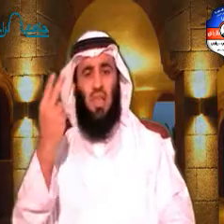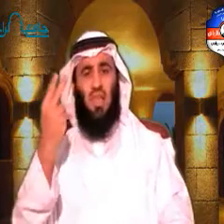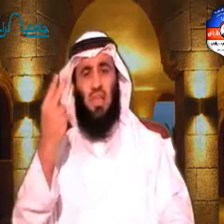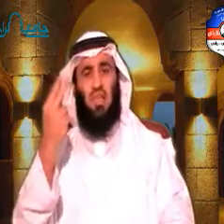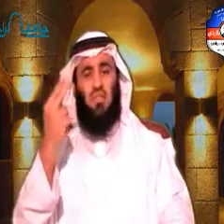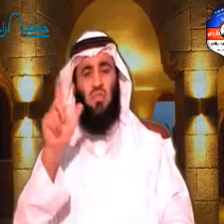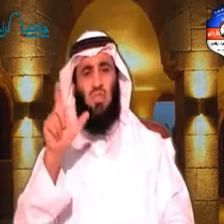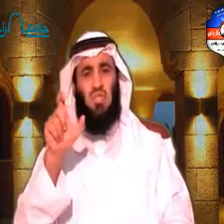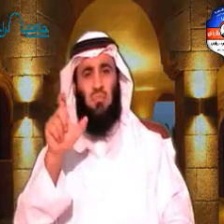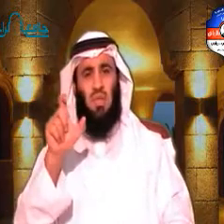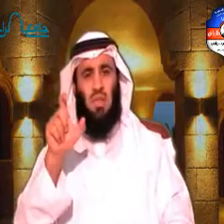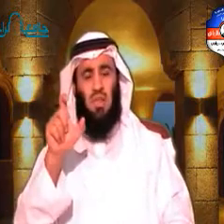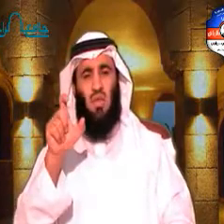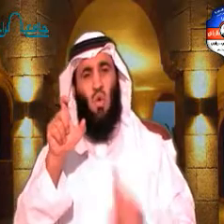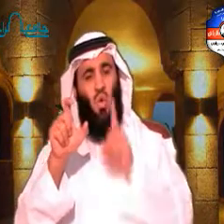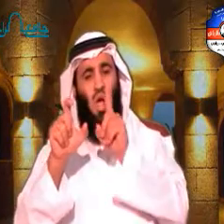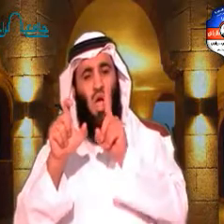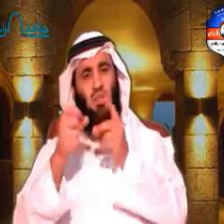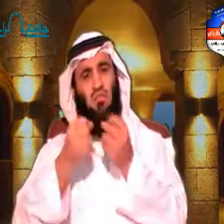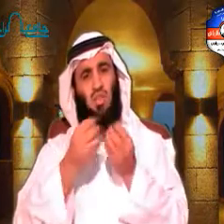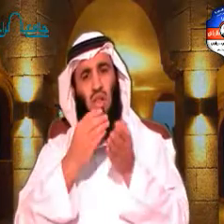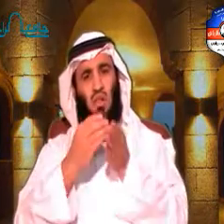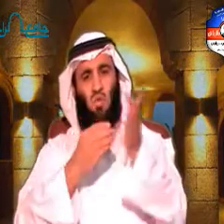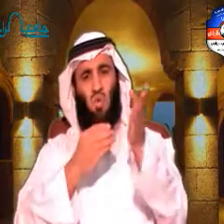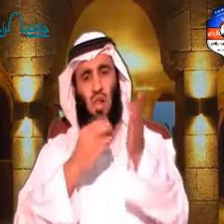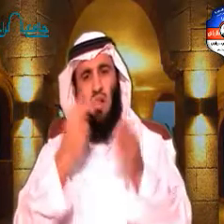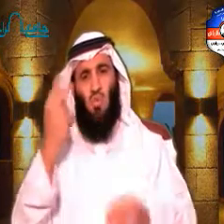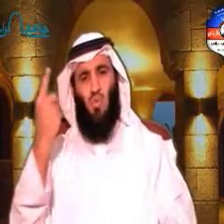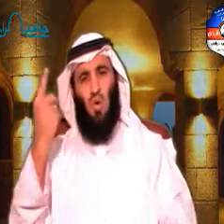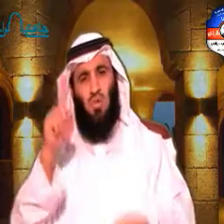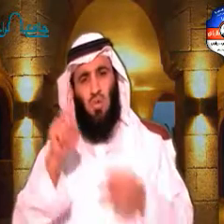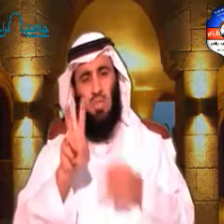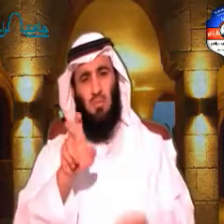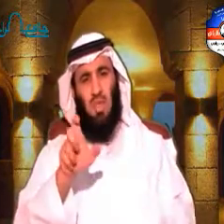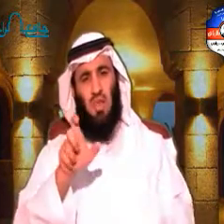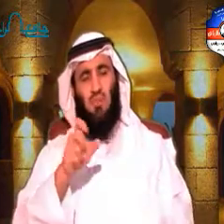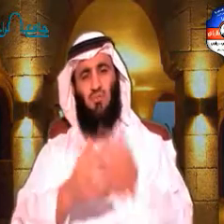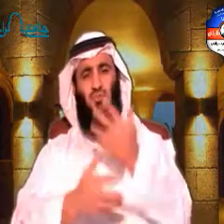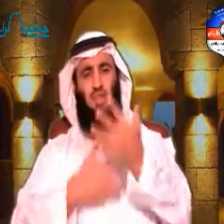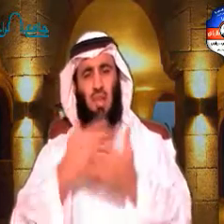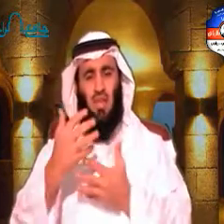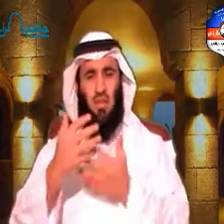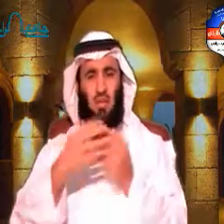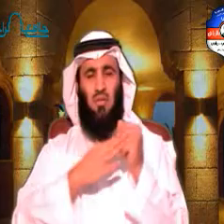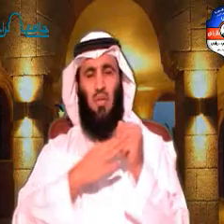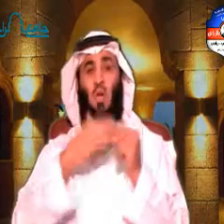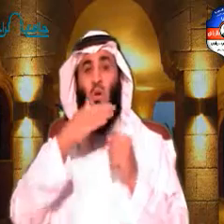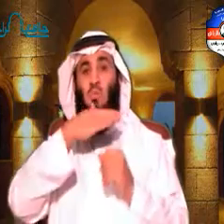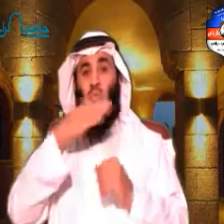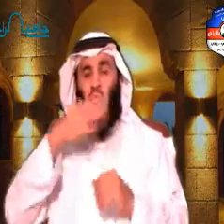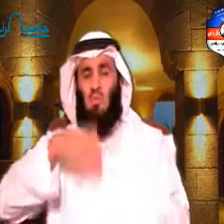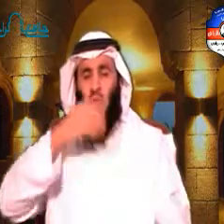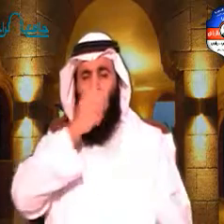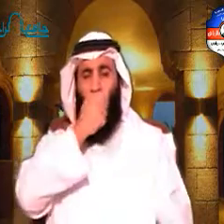ف71 في النار وواحدة في الجنة، والذي نفس محمد بيده لتفترقن أمتي